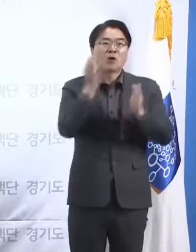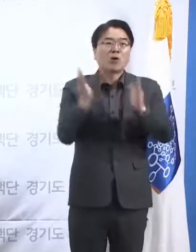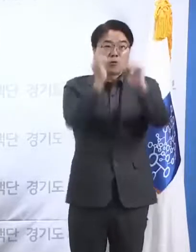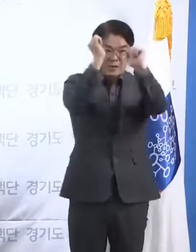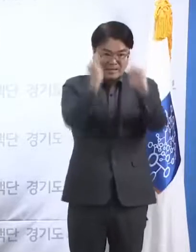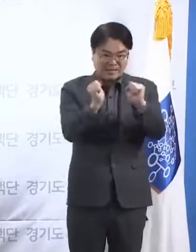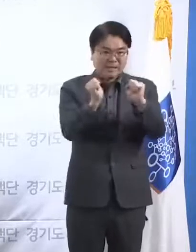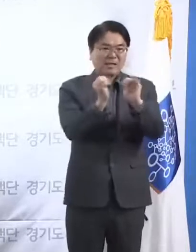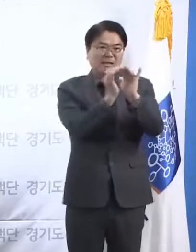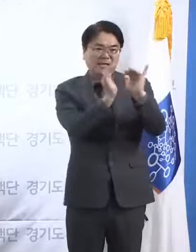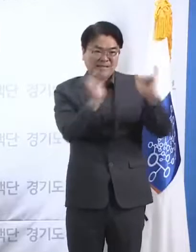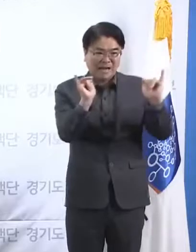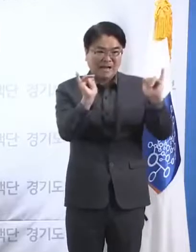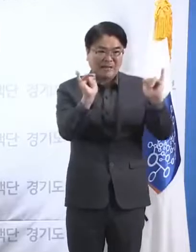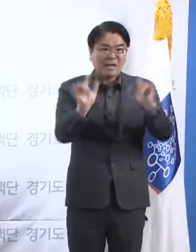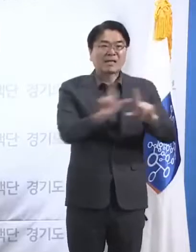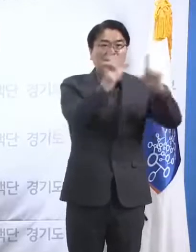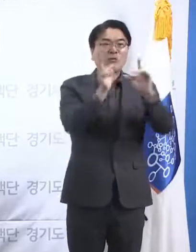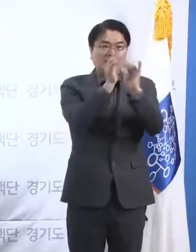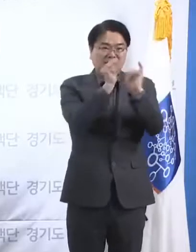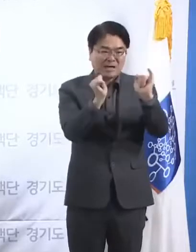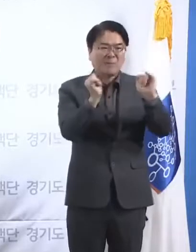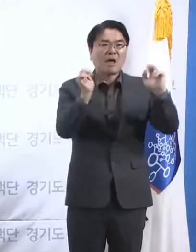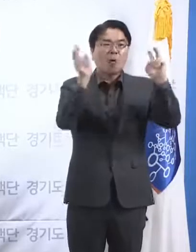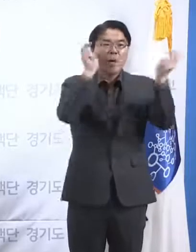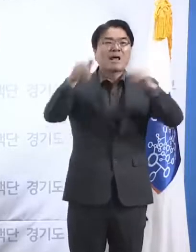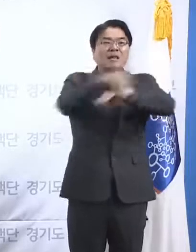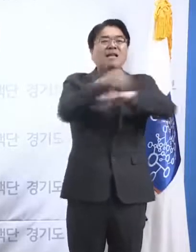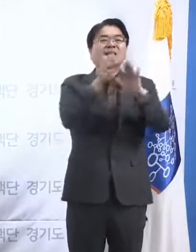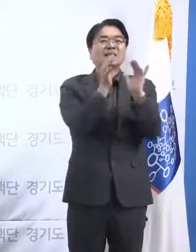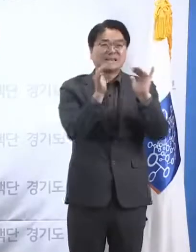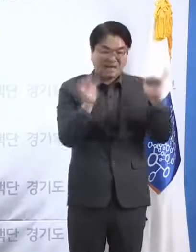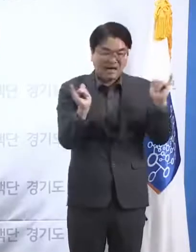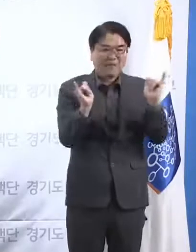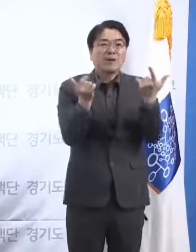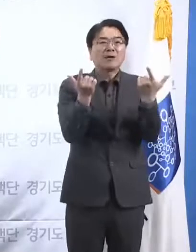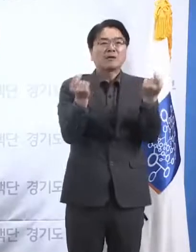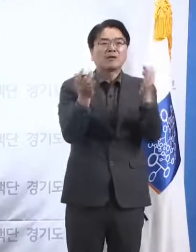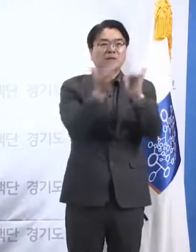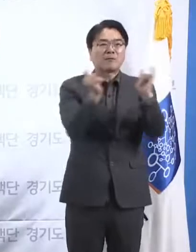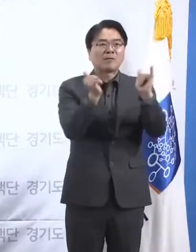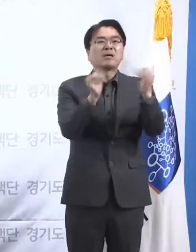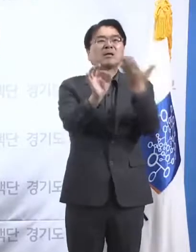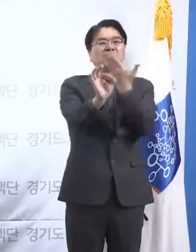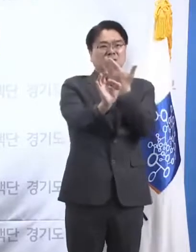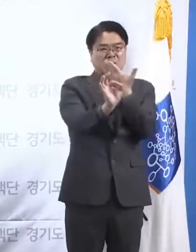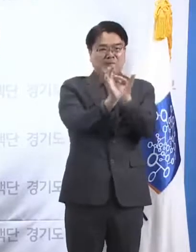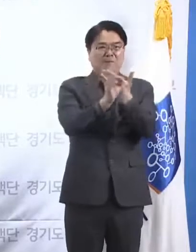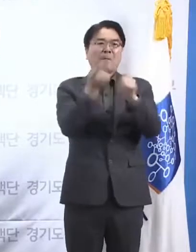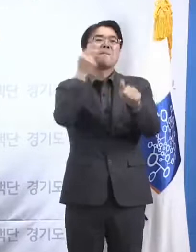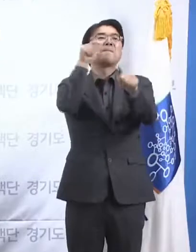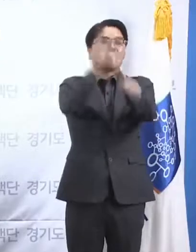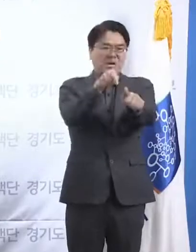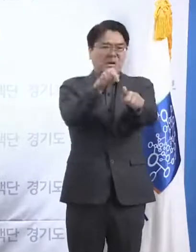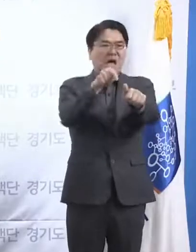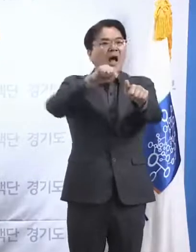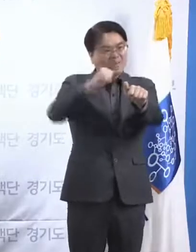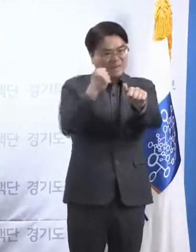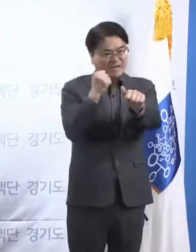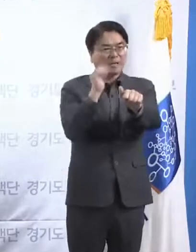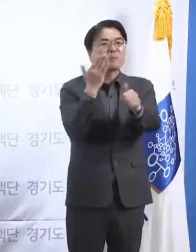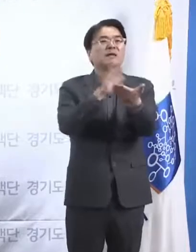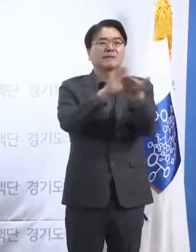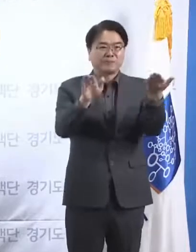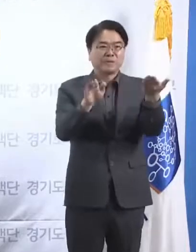주소, 거소, 직장 등 연고를 가진 사람들입니다. 위